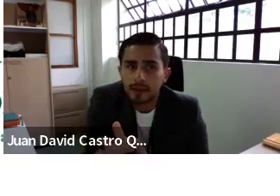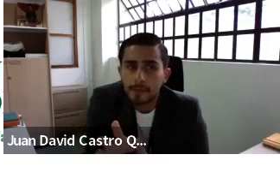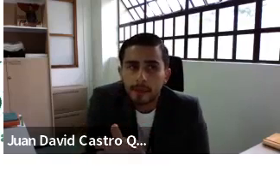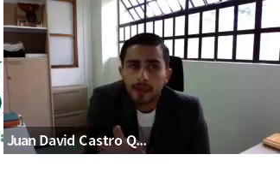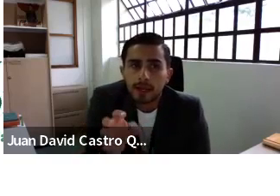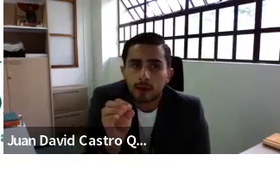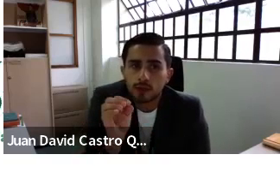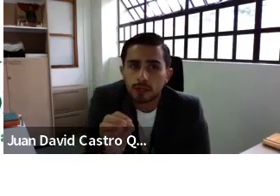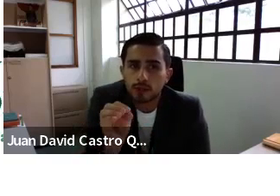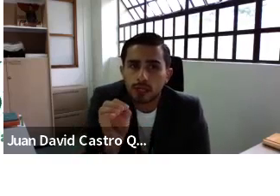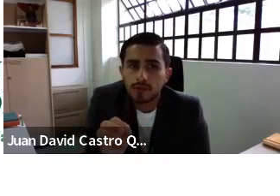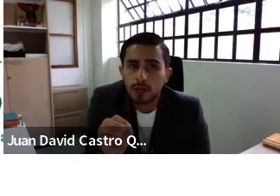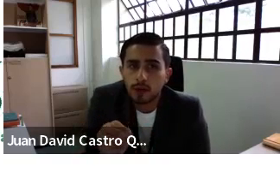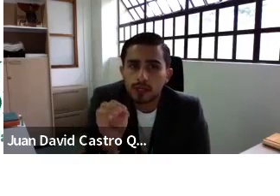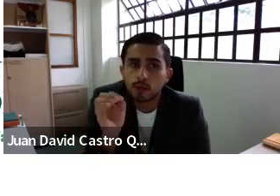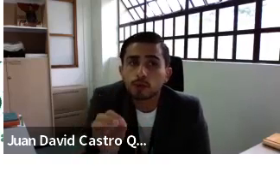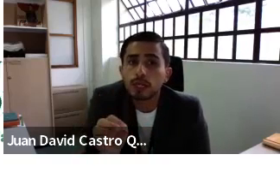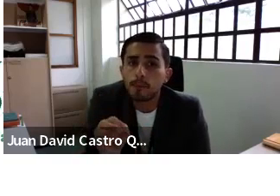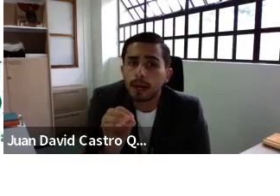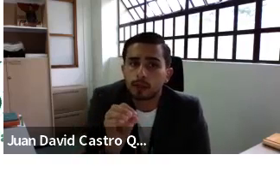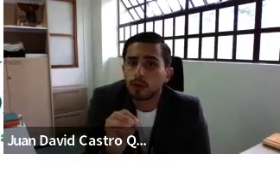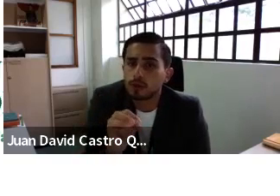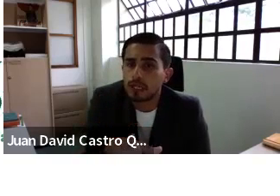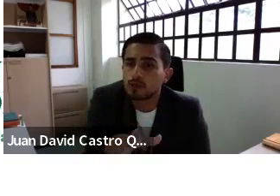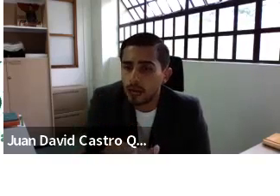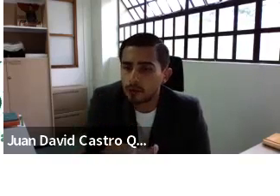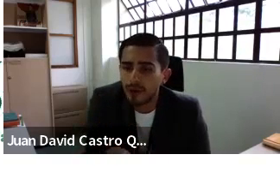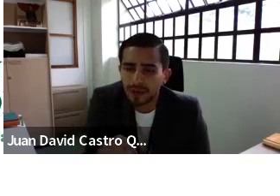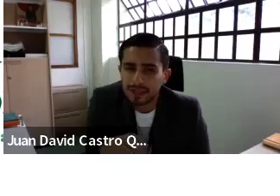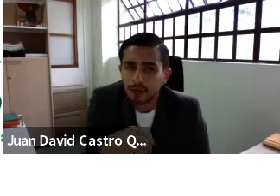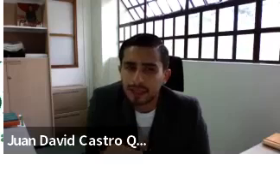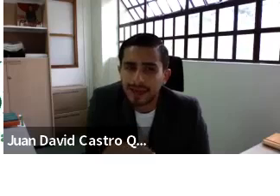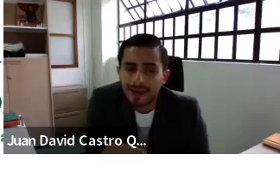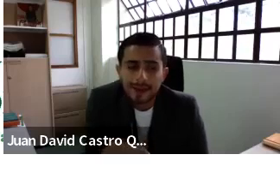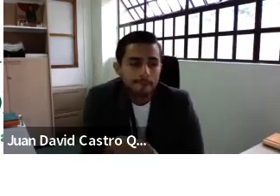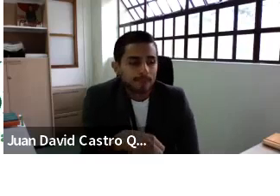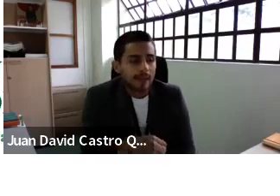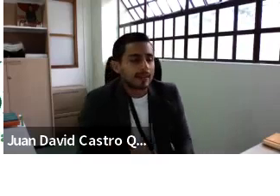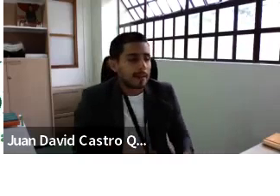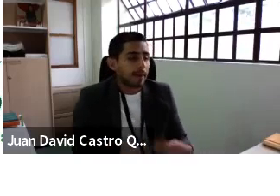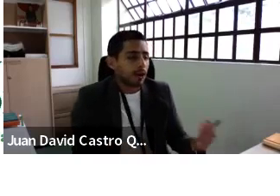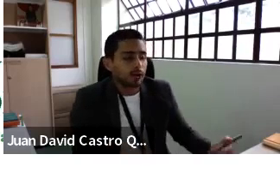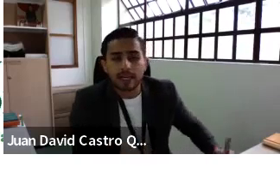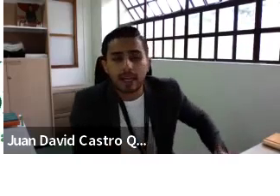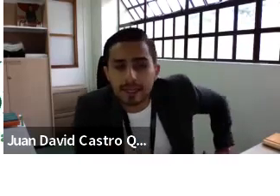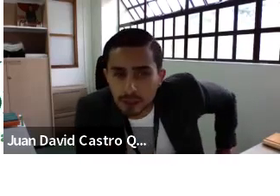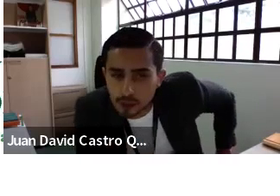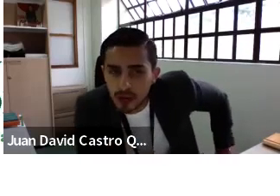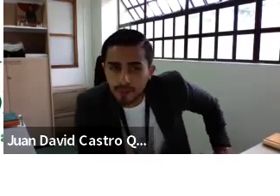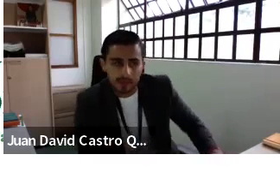que el conocimiento científico es útil para todos los seres humanos acuérdense ahorita de esa pedagogía que hay que hacer no solamente